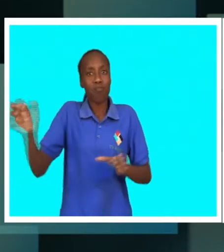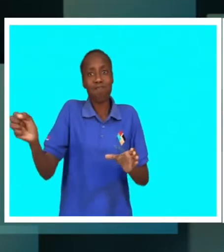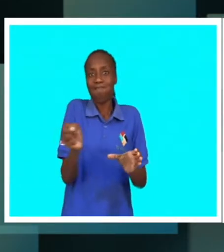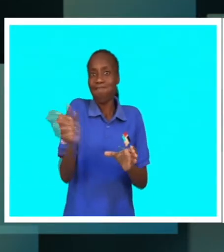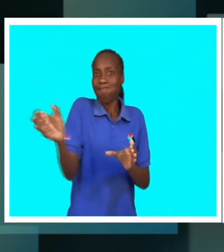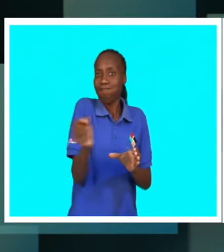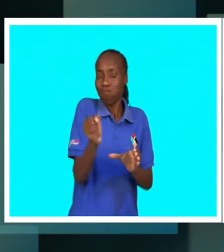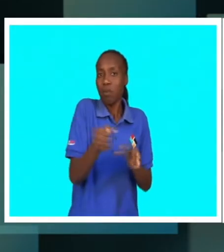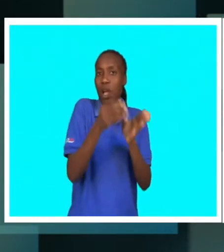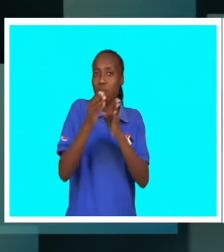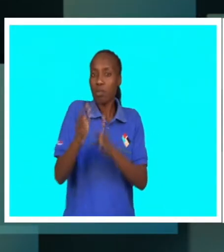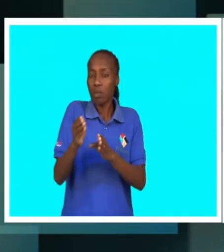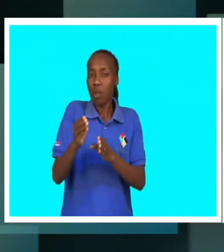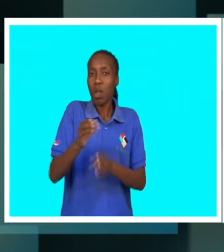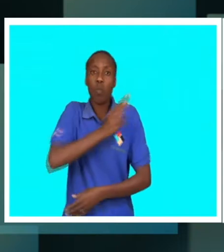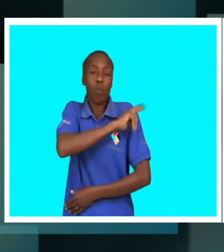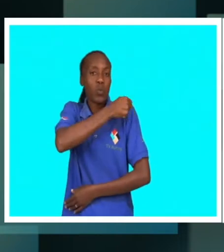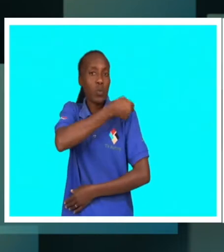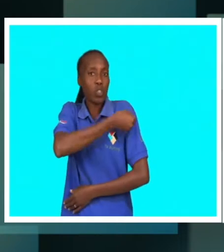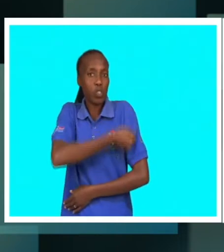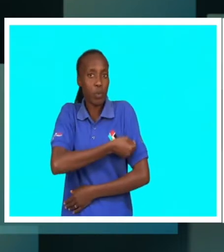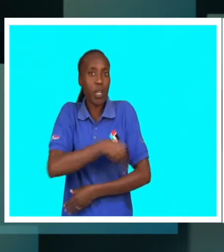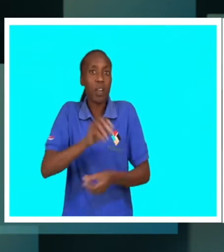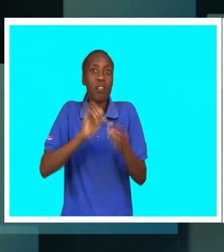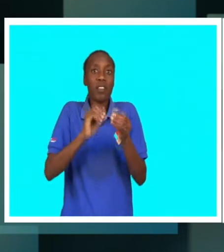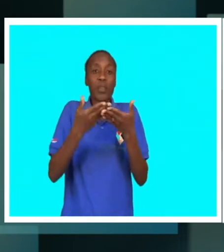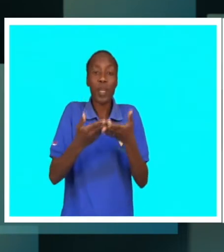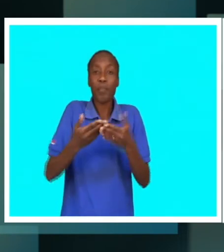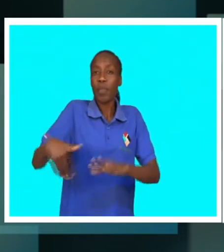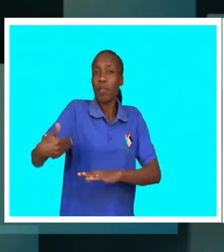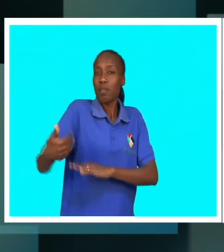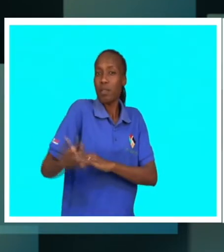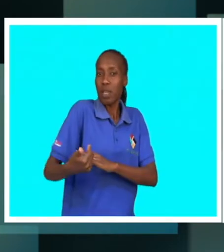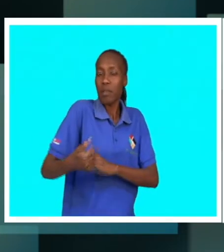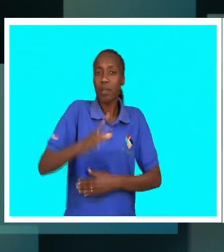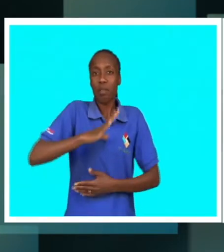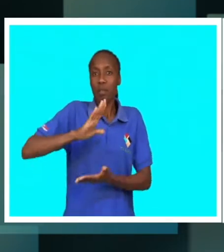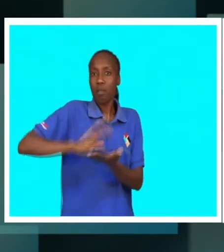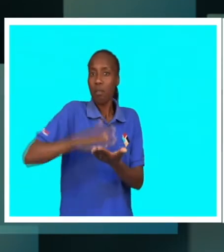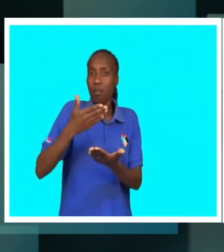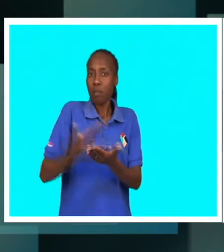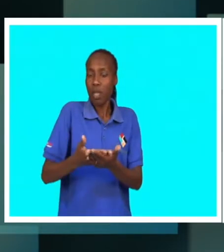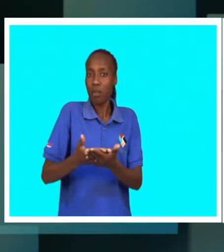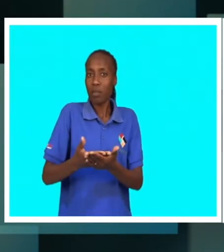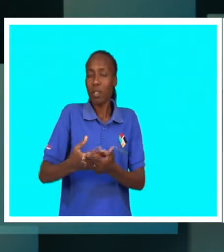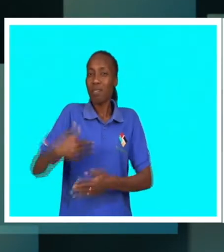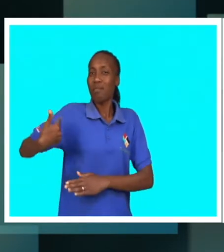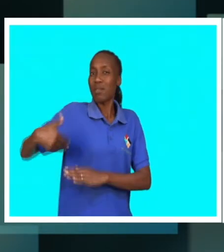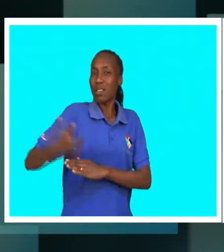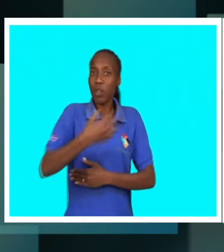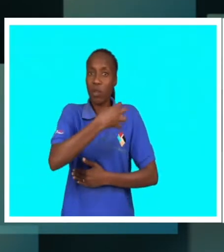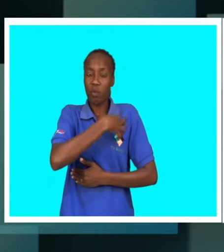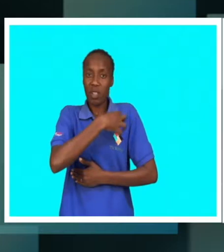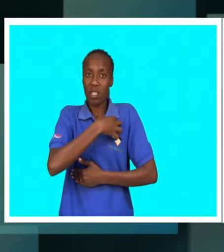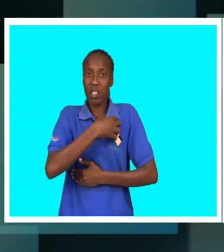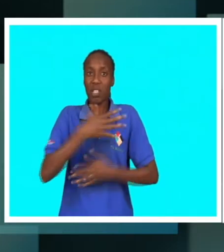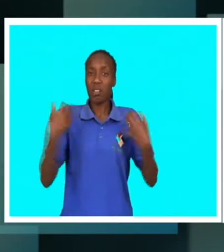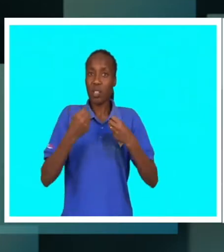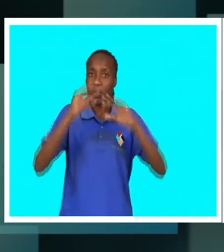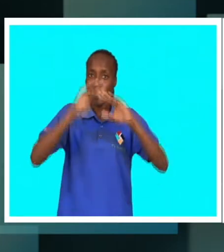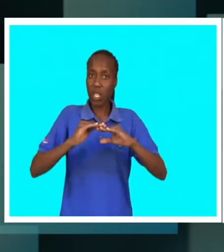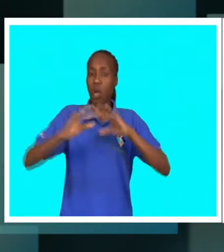estes profissionais nas unidades sanitárias e colocar sempre um intérprete, sempre que o Ministério da Saúde